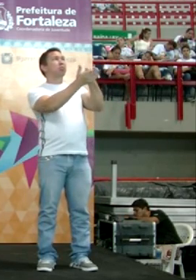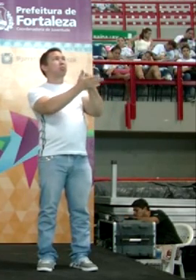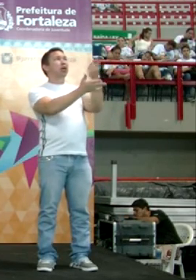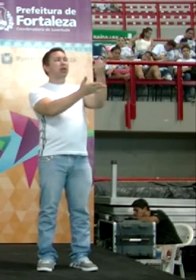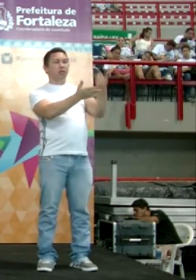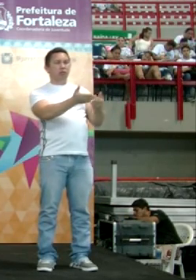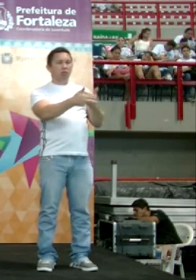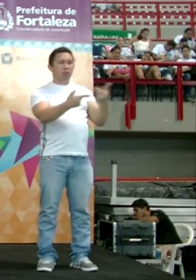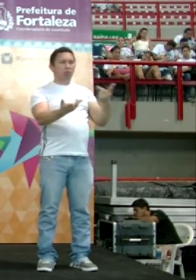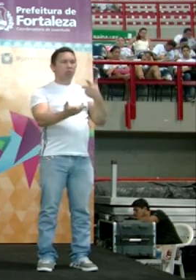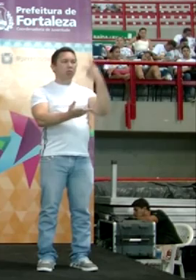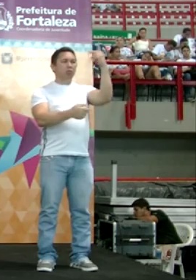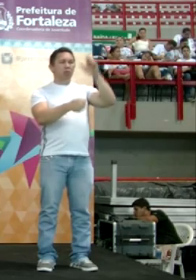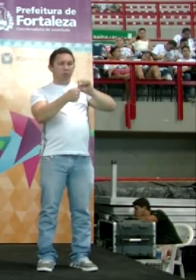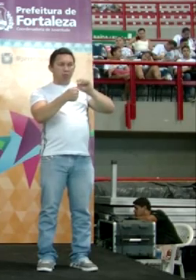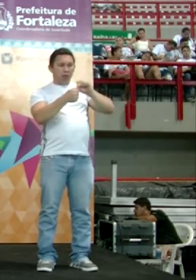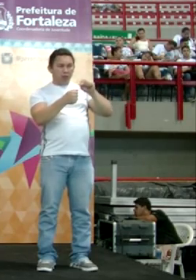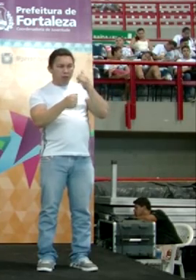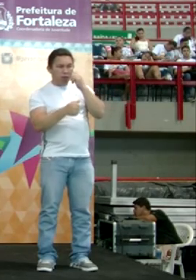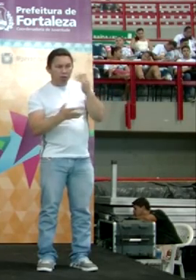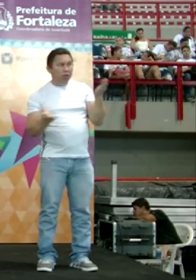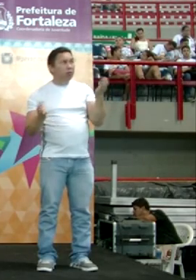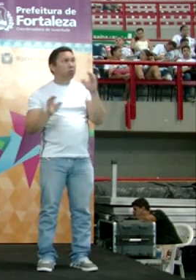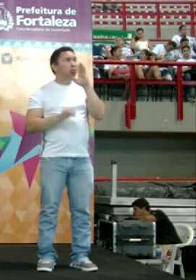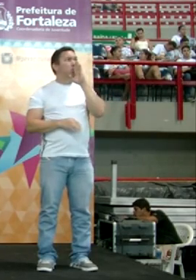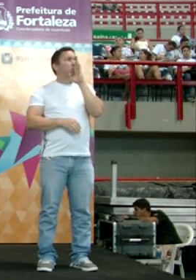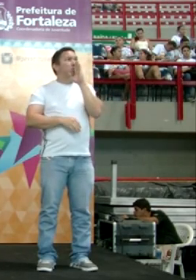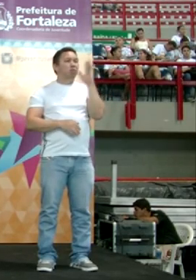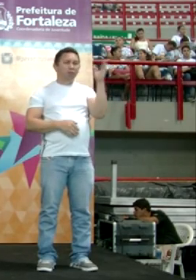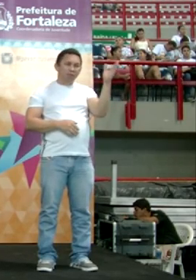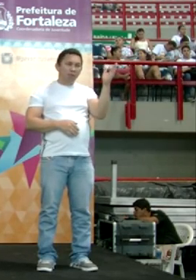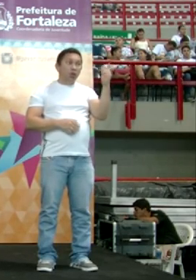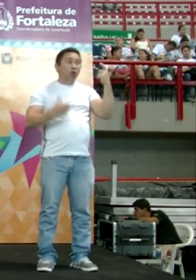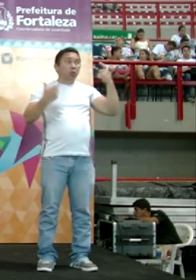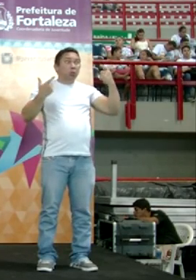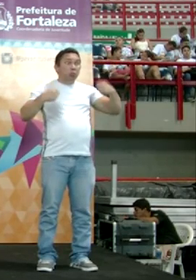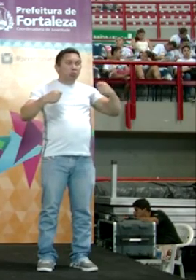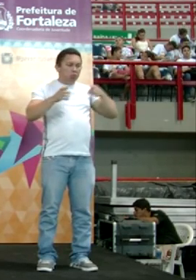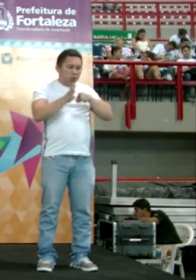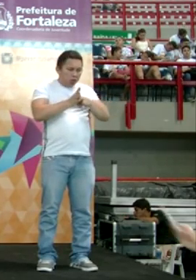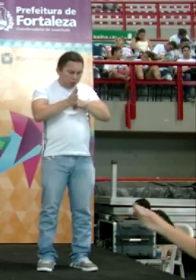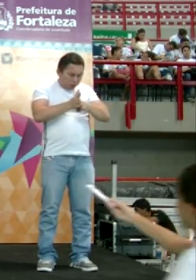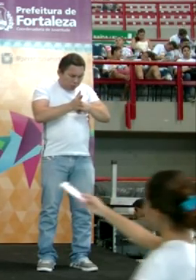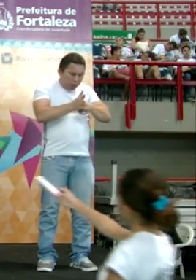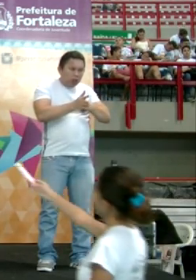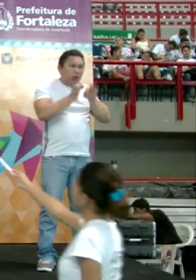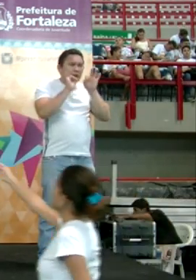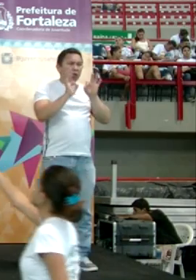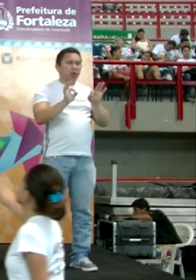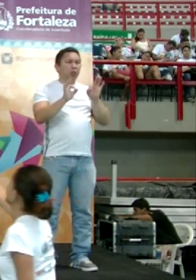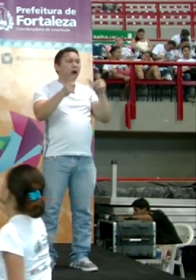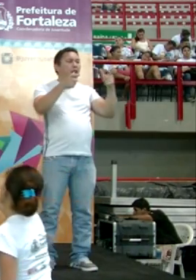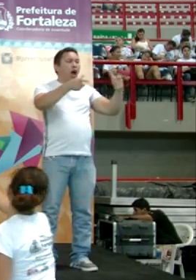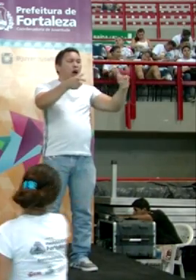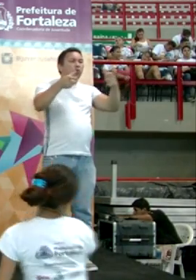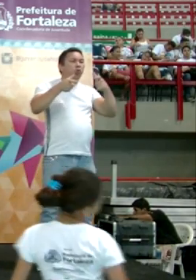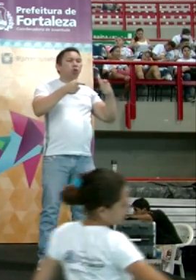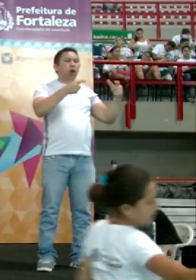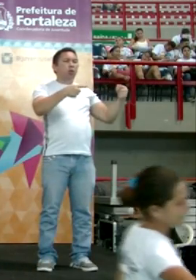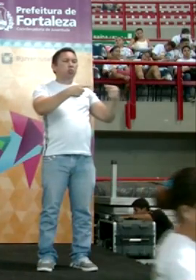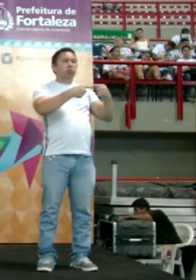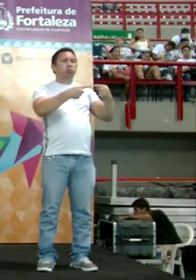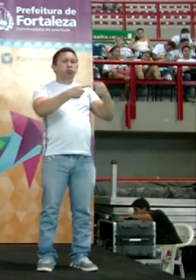custou dinheiro e não está produzindo energia nenhuma. Então tem que ser feito um estudo direitinho, né? Para saber uma